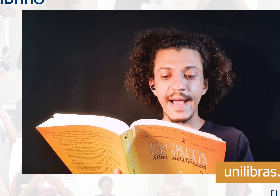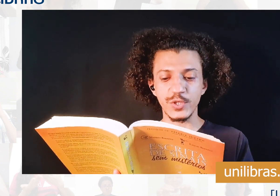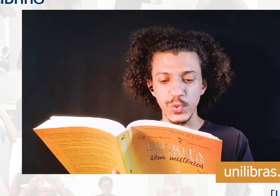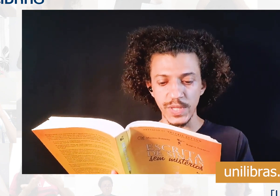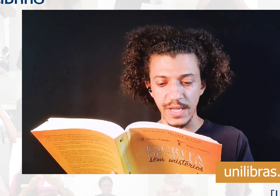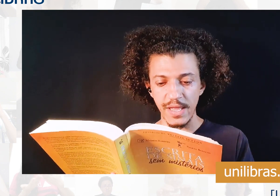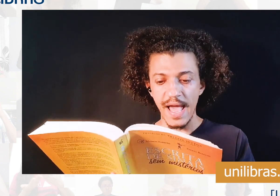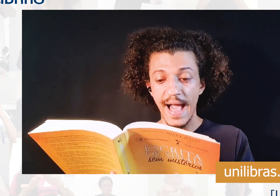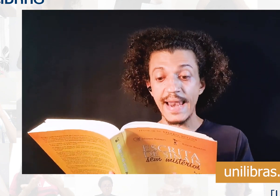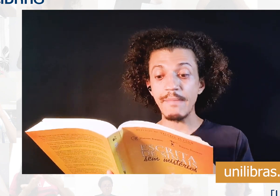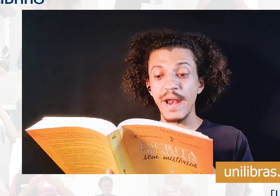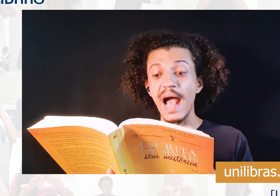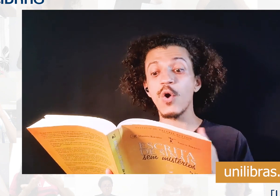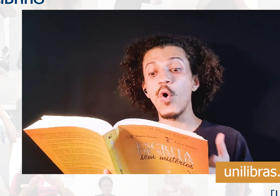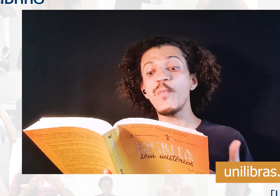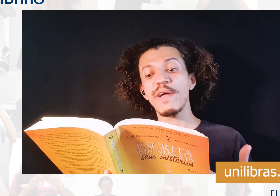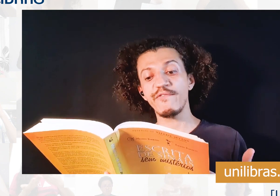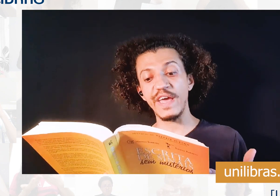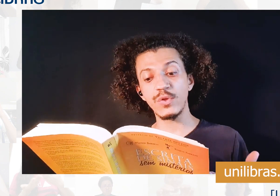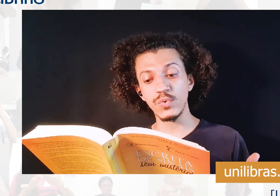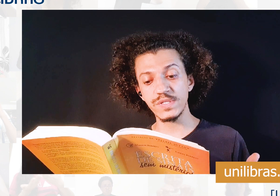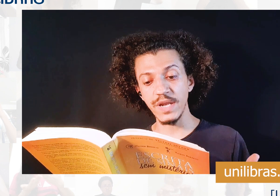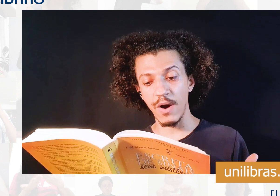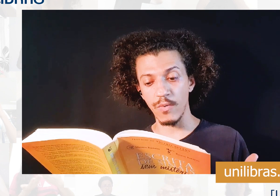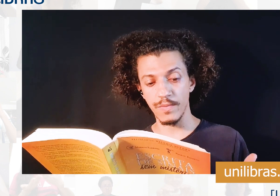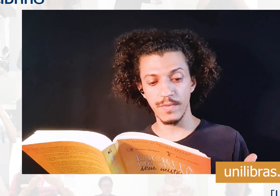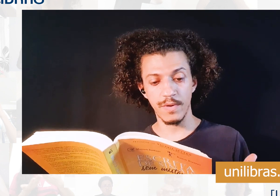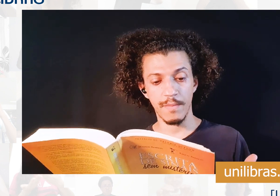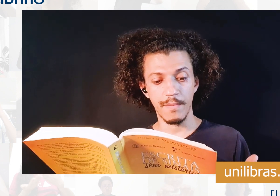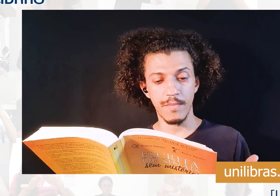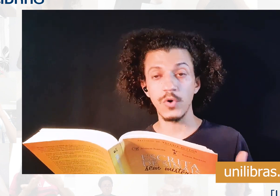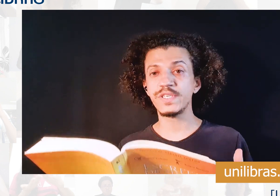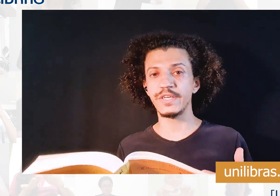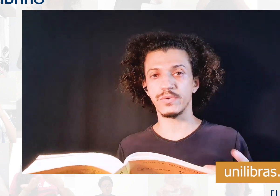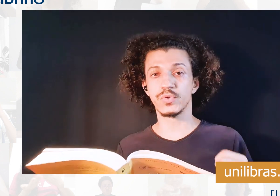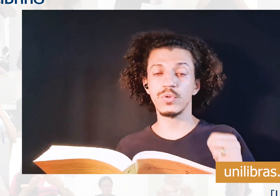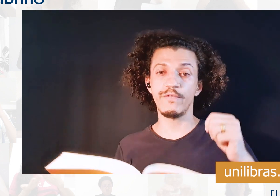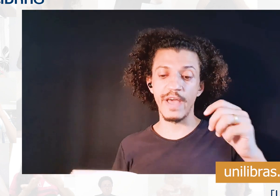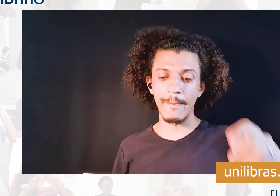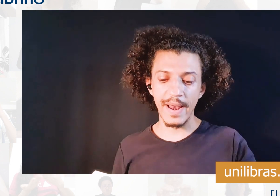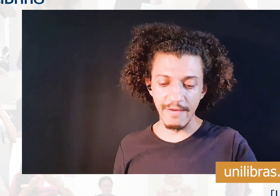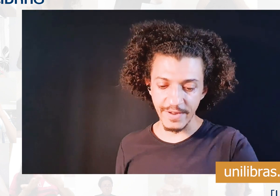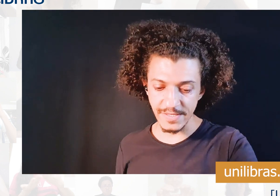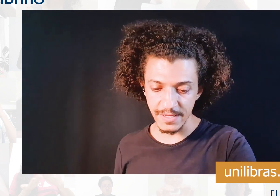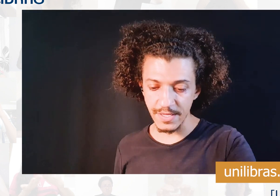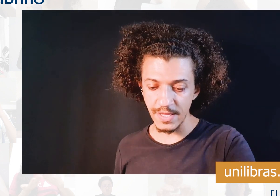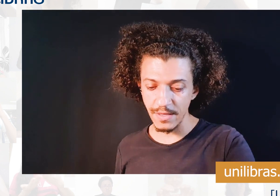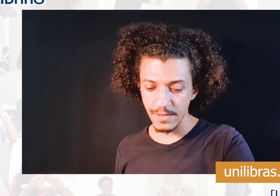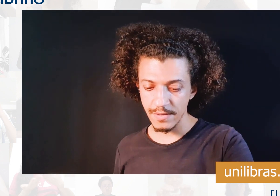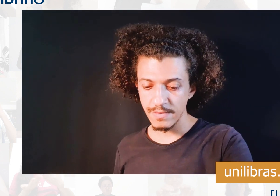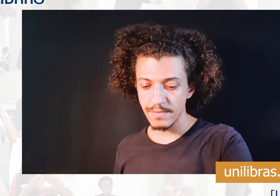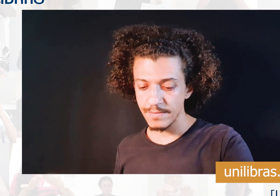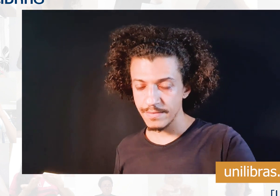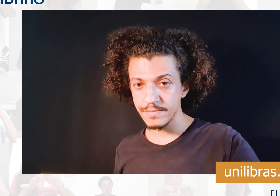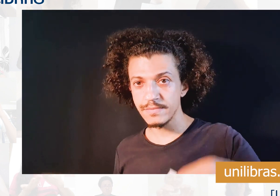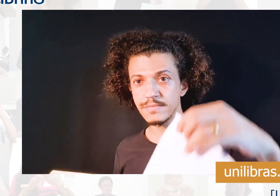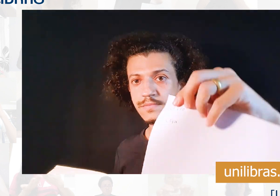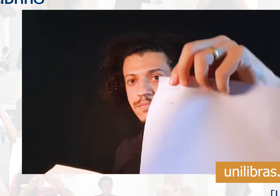não lhe ajuda a lembrar como é feito o sinal. Ou seja, o surdo vê a palavra escrita aqui,